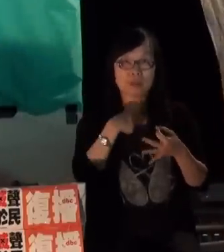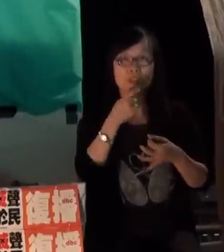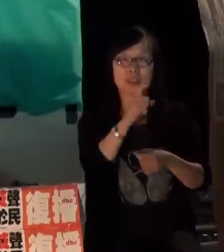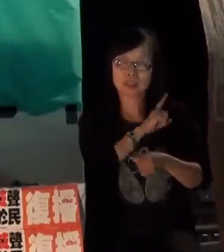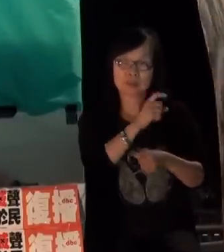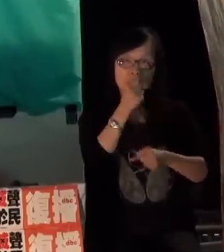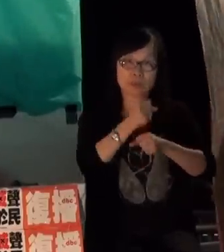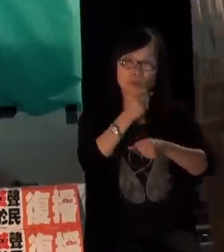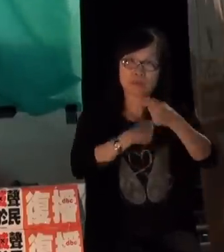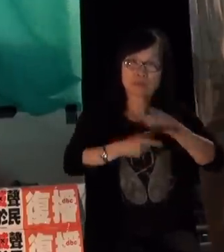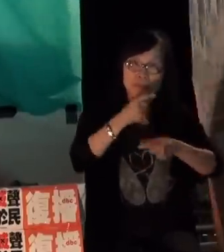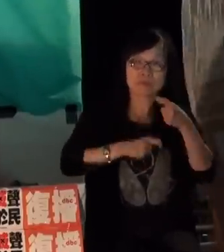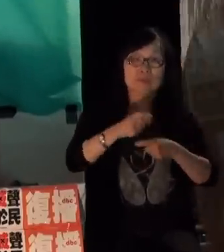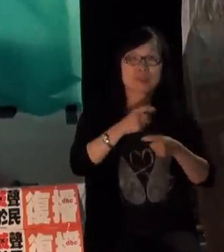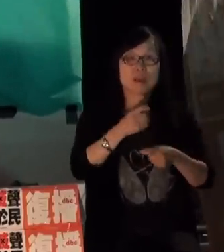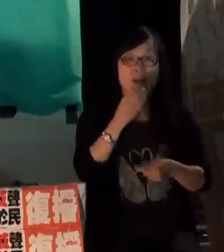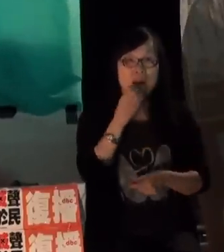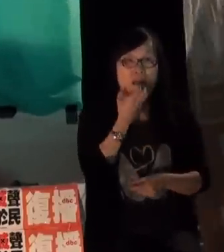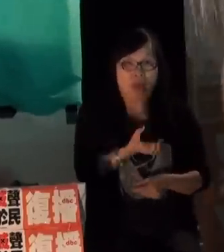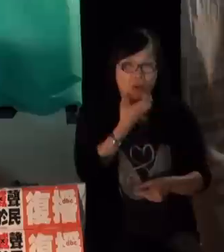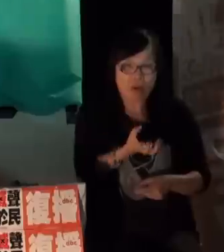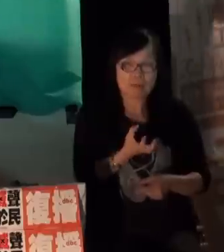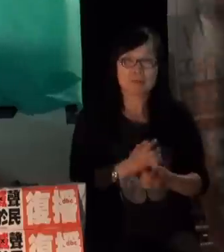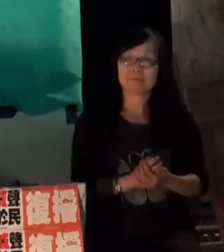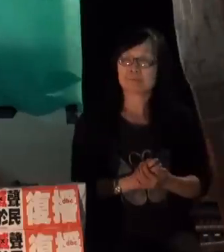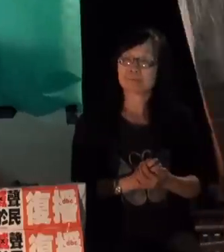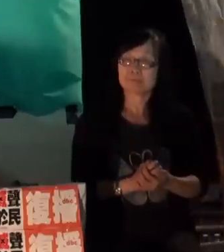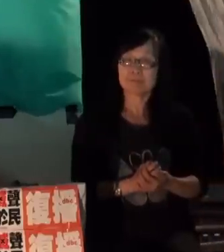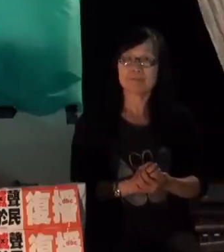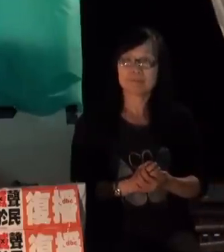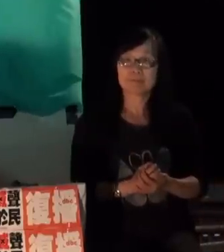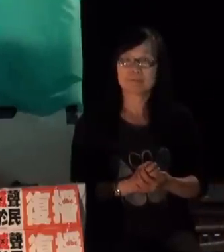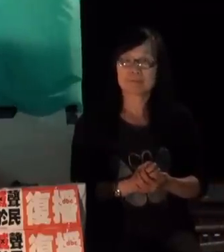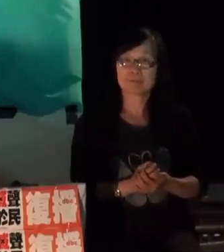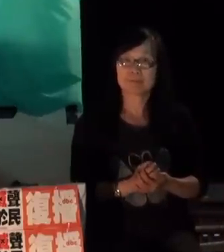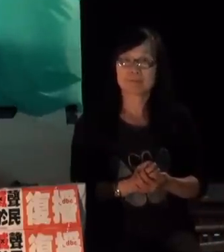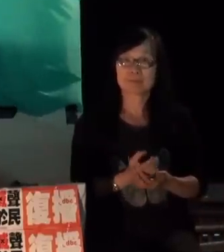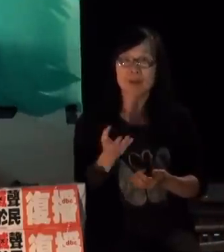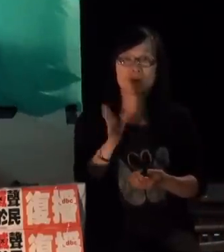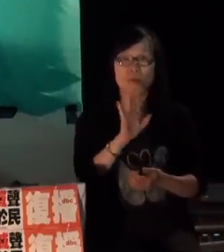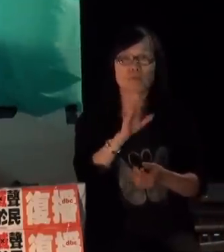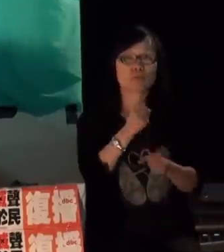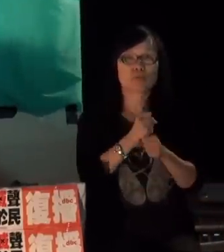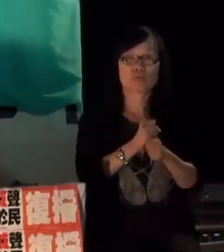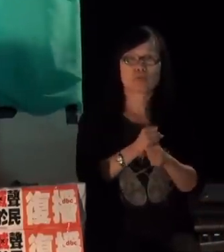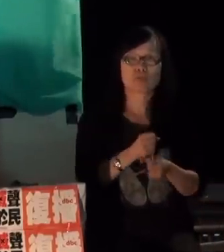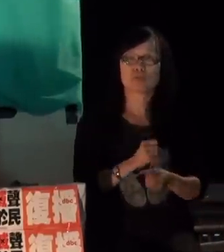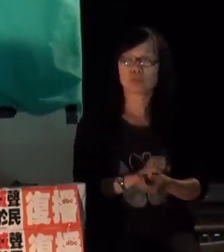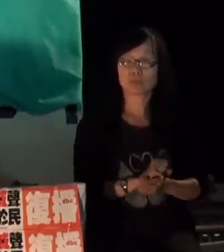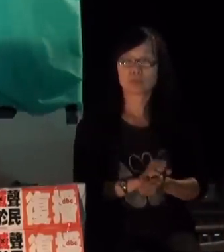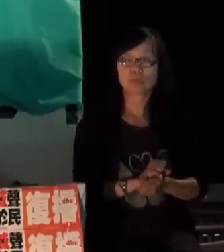喂，做生意如果蝕咗錢，不 不我梗係唔做啦。阿哥，